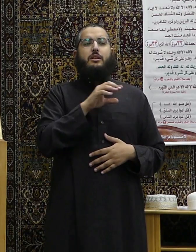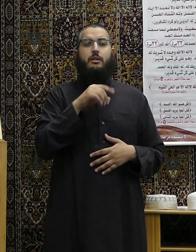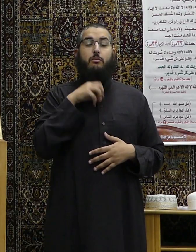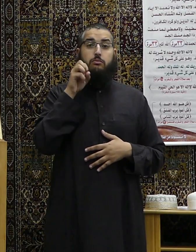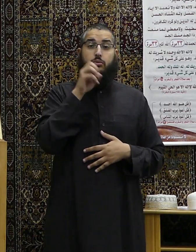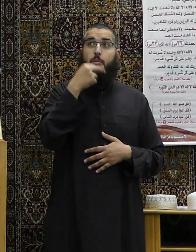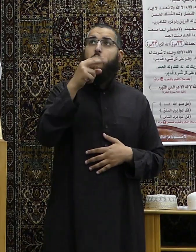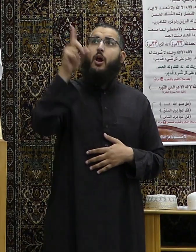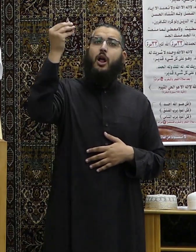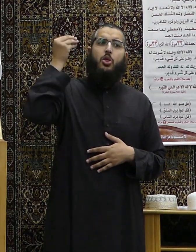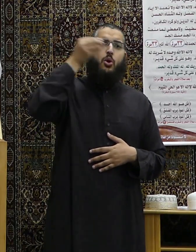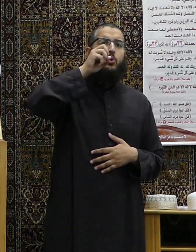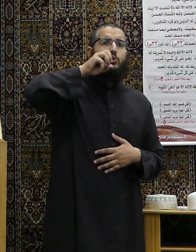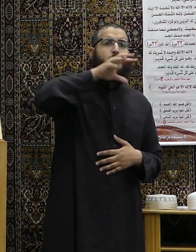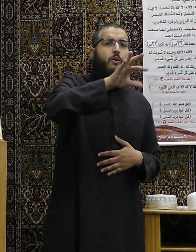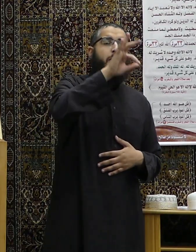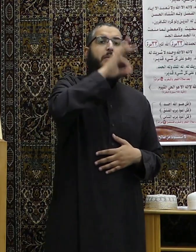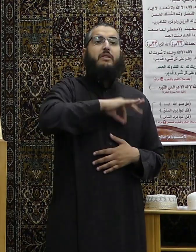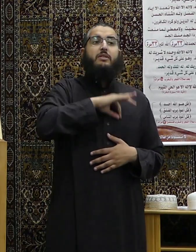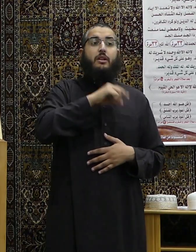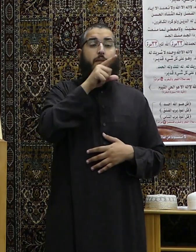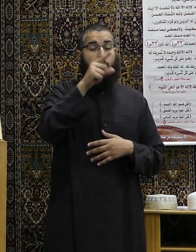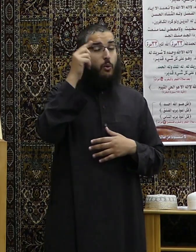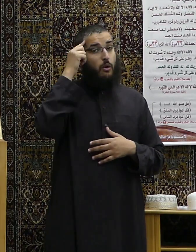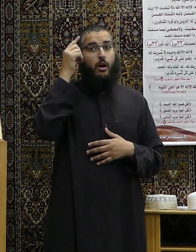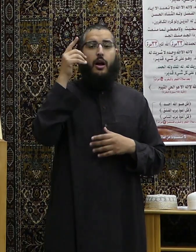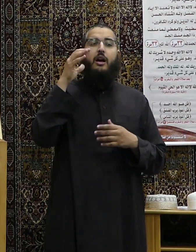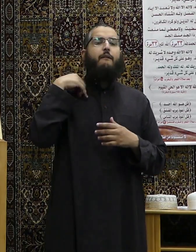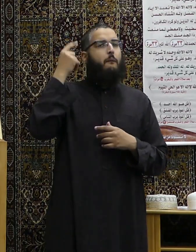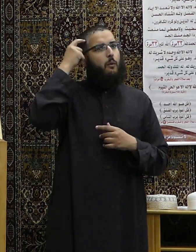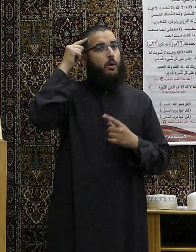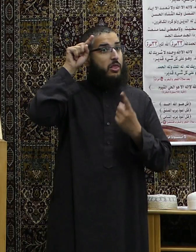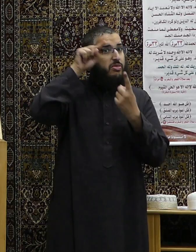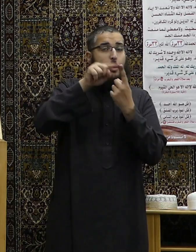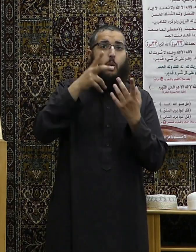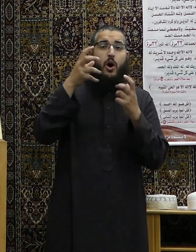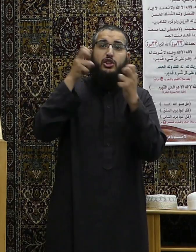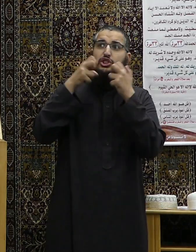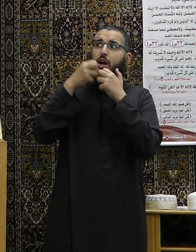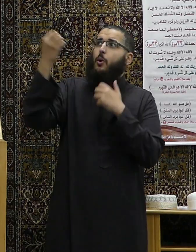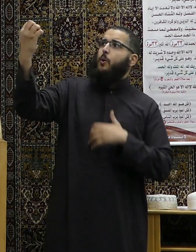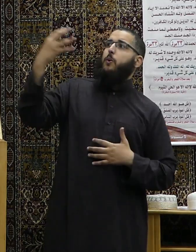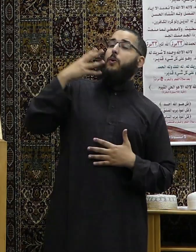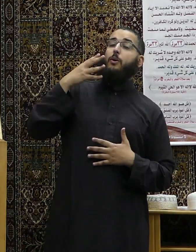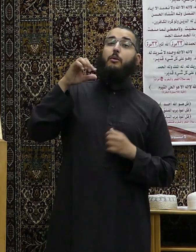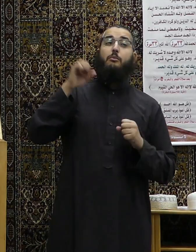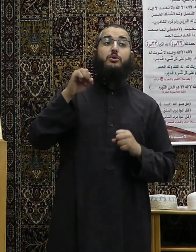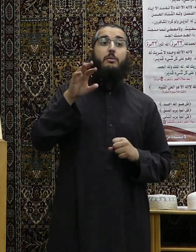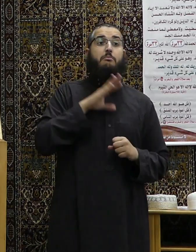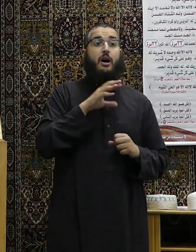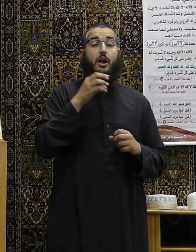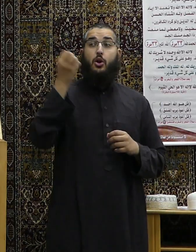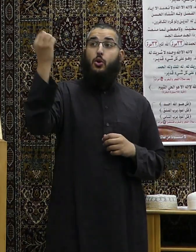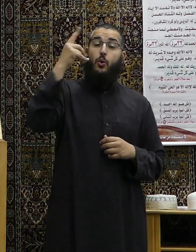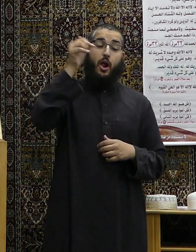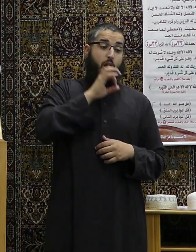bénéfiques de la part de votre Seigneur. Soyez soucieux de vous y exposer. Car il se peut que l'un d'entre vous soit touché par un